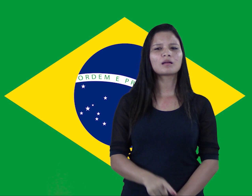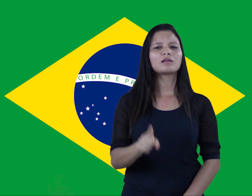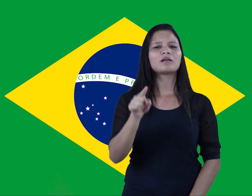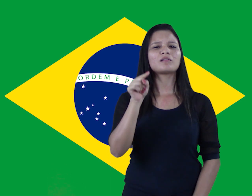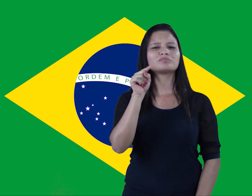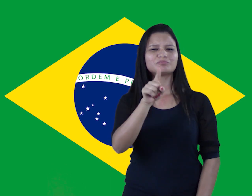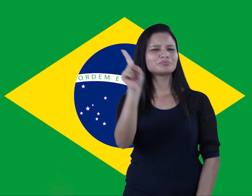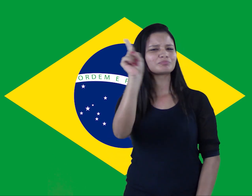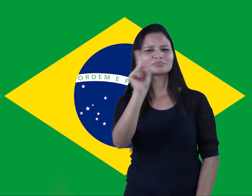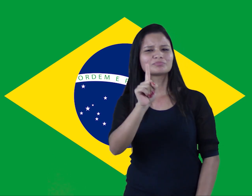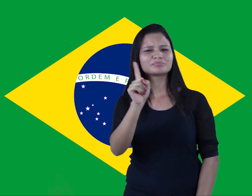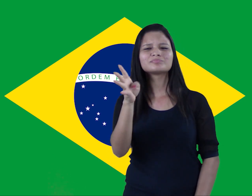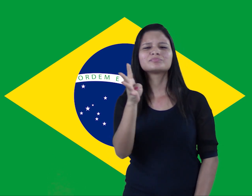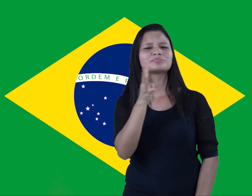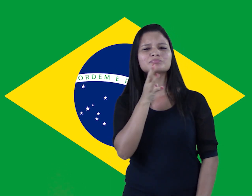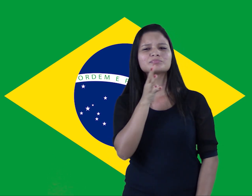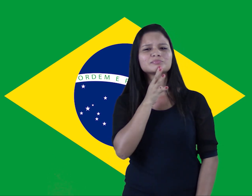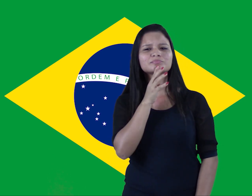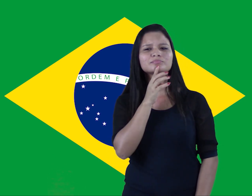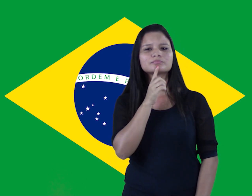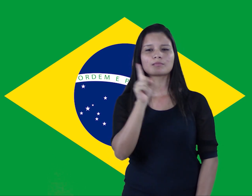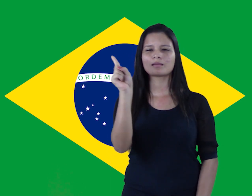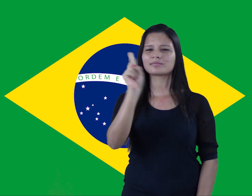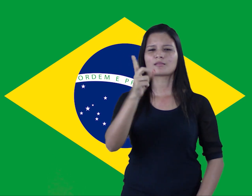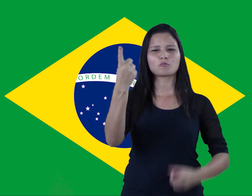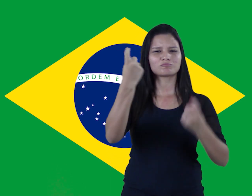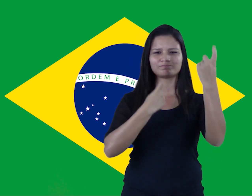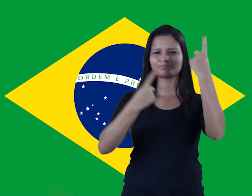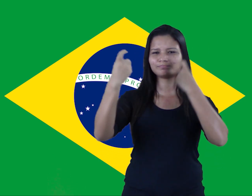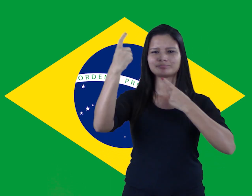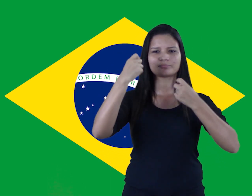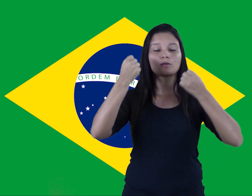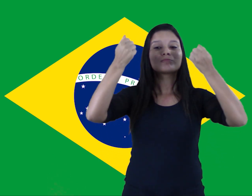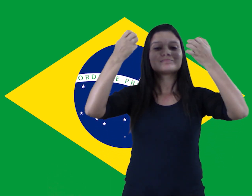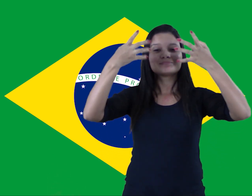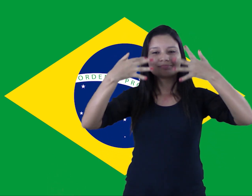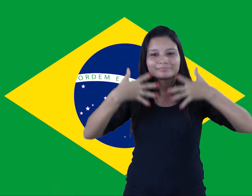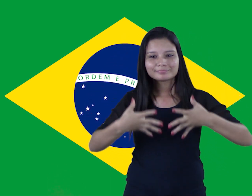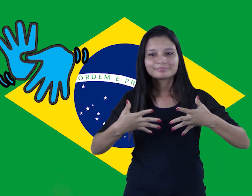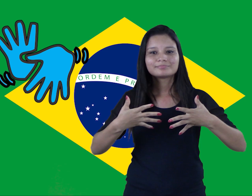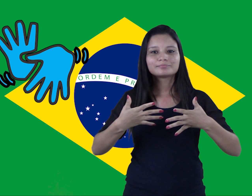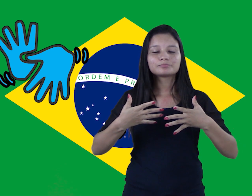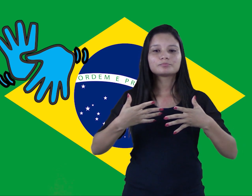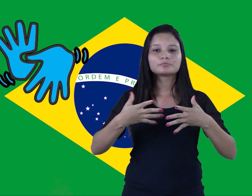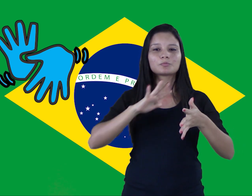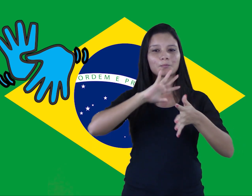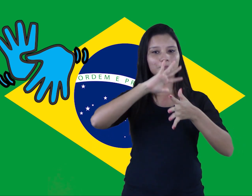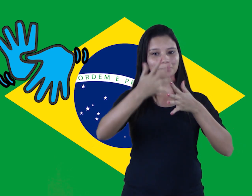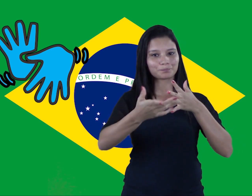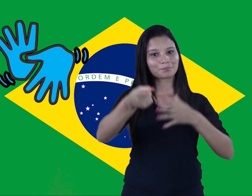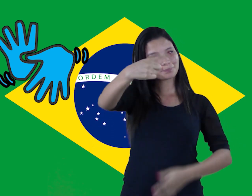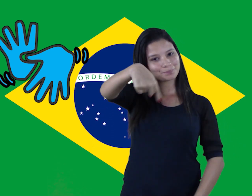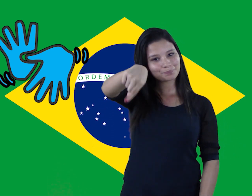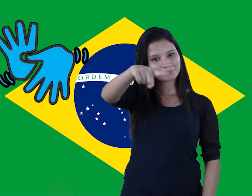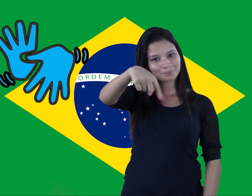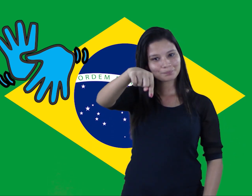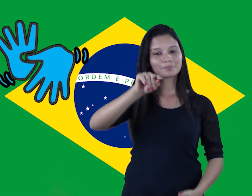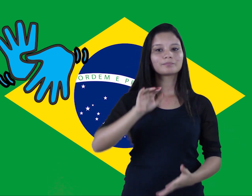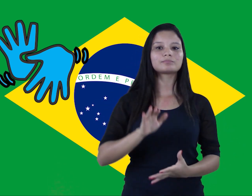não conhece? Ah, não se preocupe, vou explicar um pouco sobre a Libras para